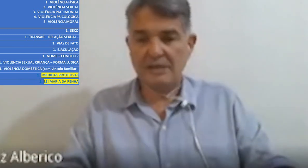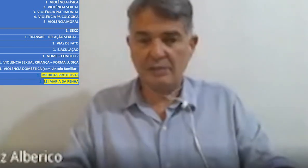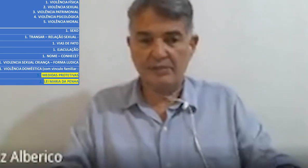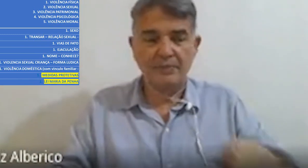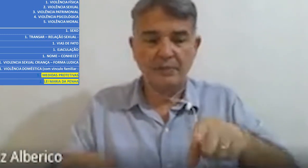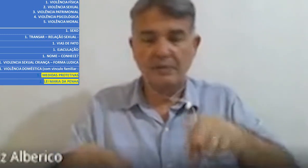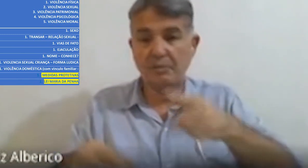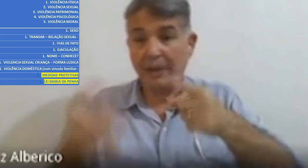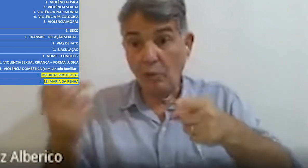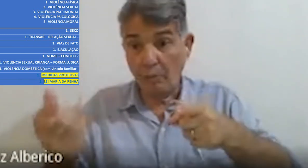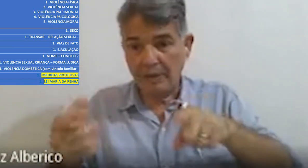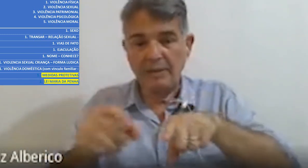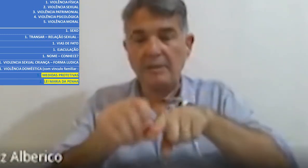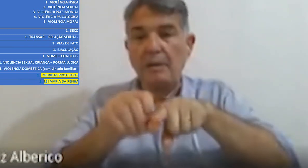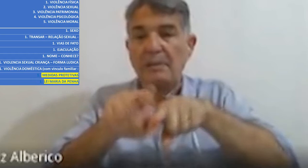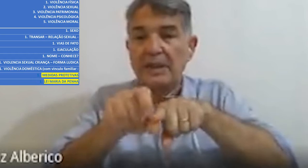ejaculação para o homem.